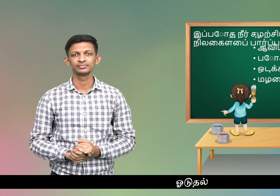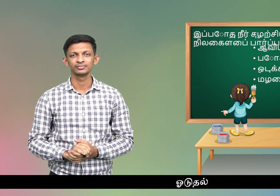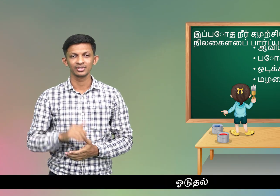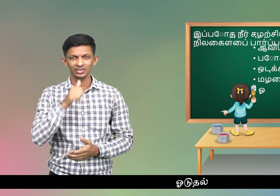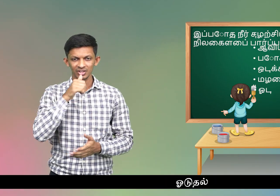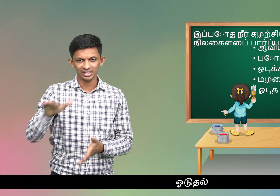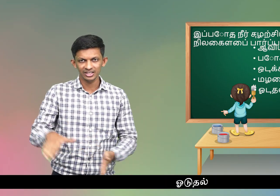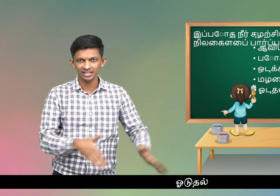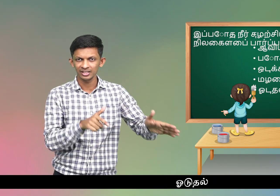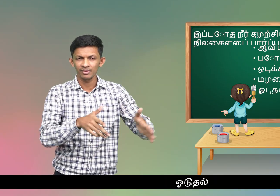ஓடுதல்,